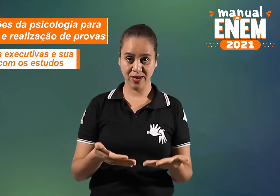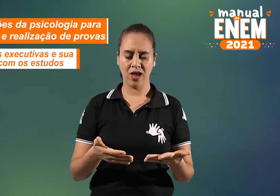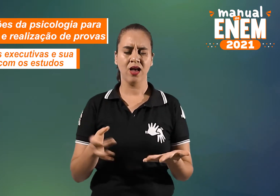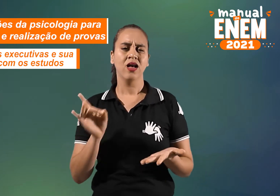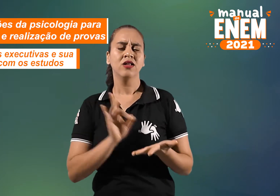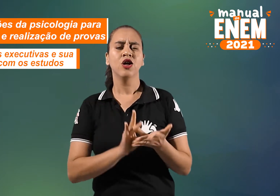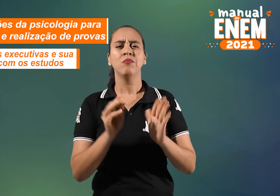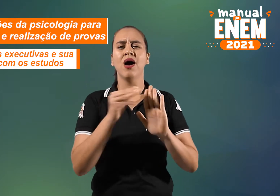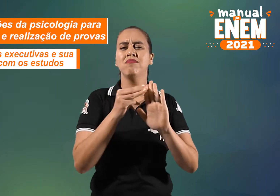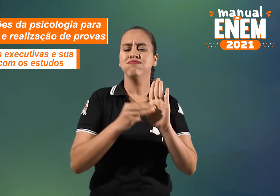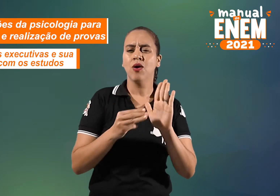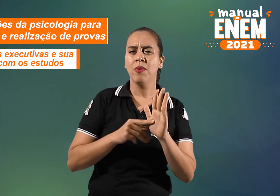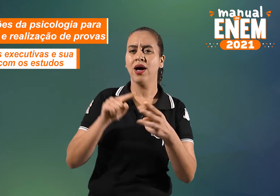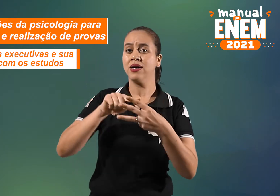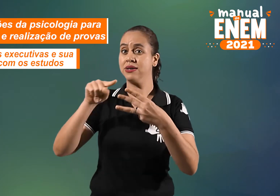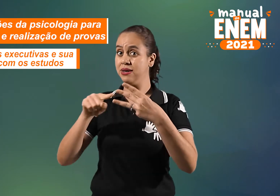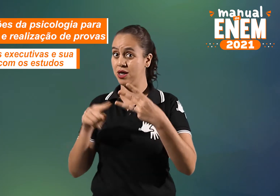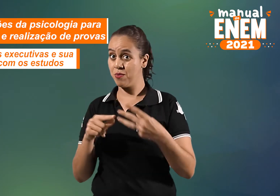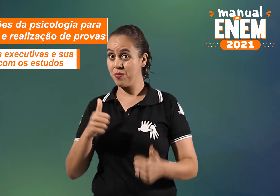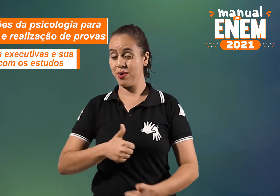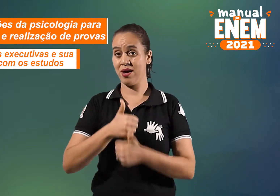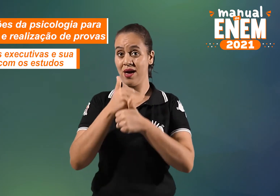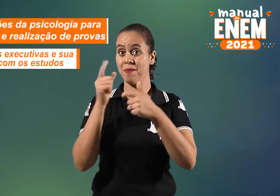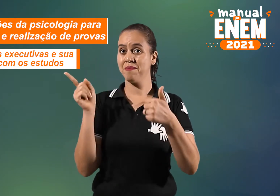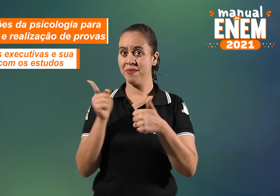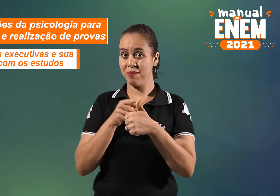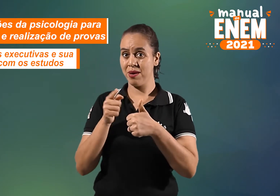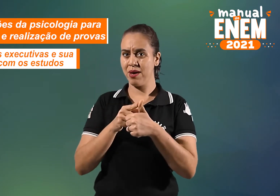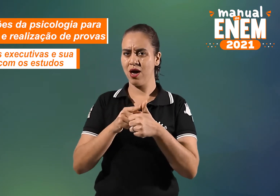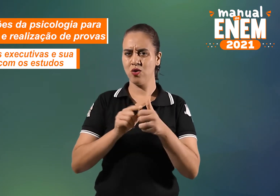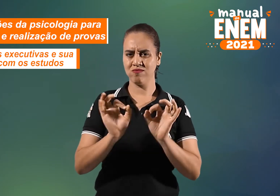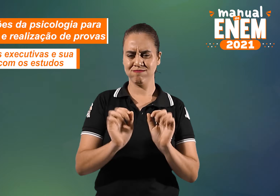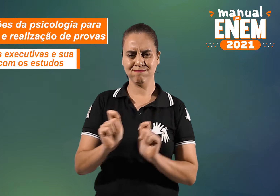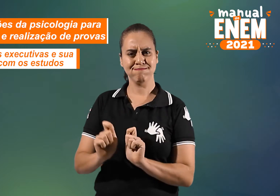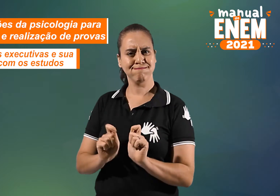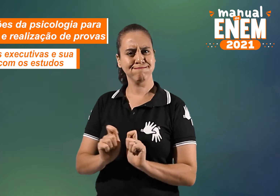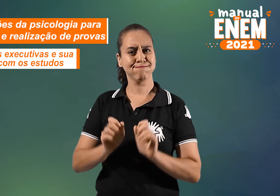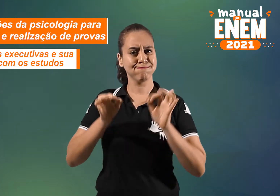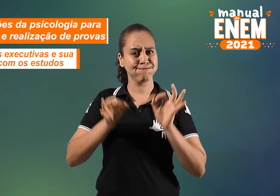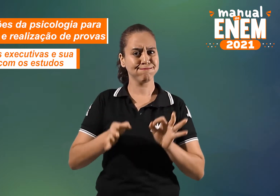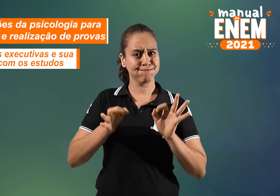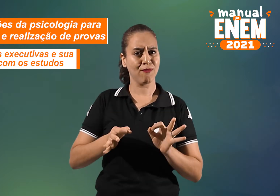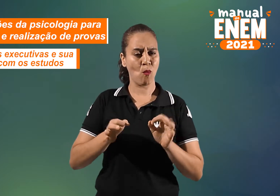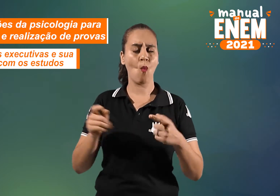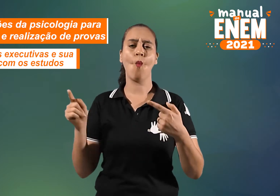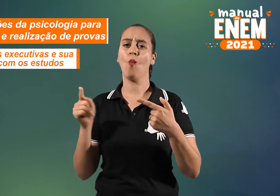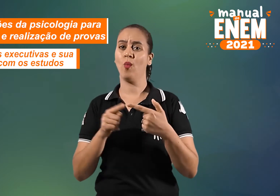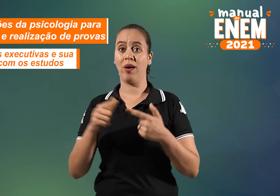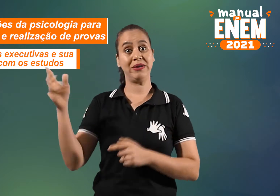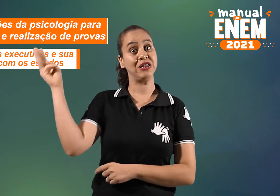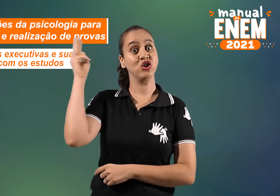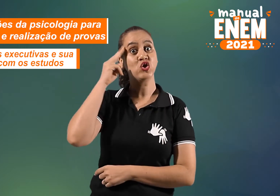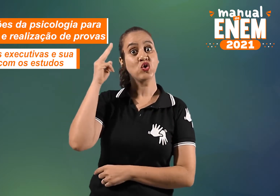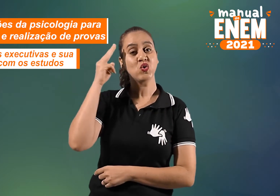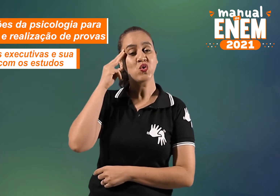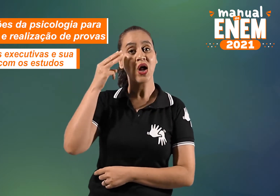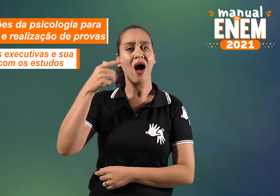executivas constituem 3 habilidades principais. A primeira é o controle inibitório. A segunda é a memória do trabalho